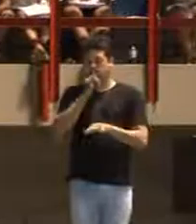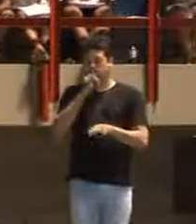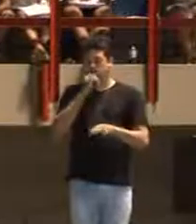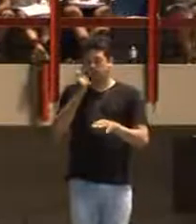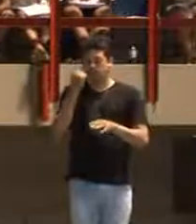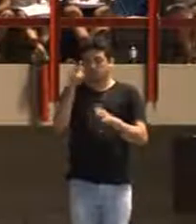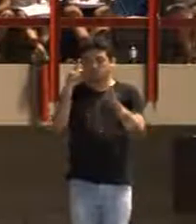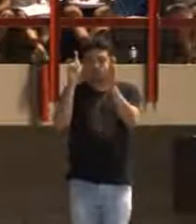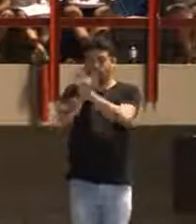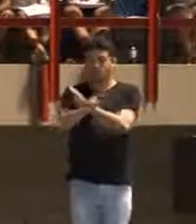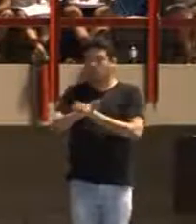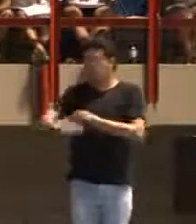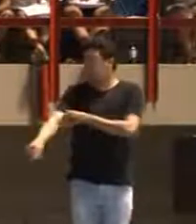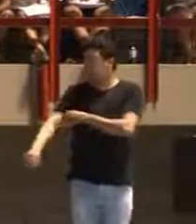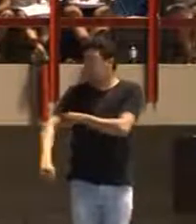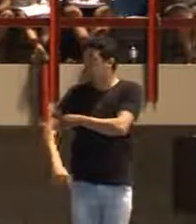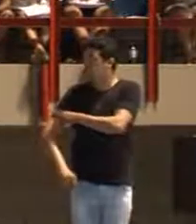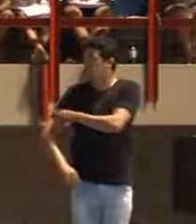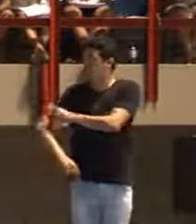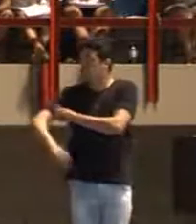uma pergunta.